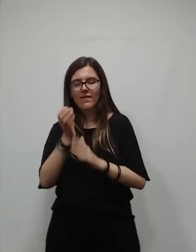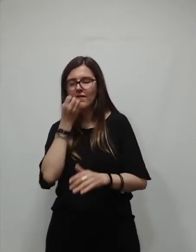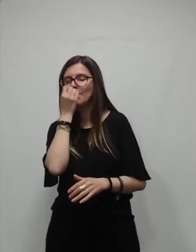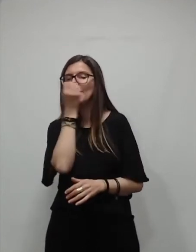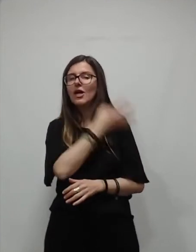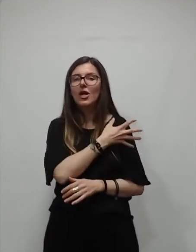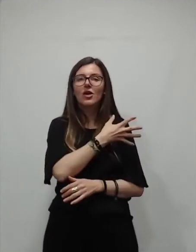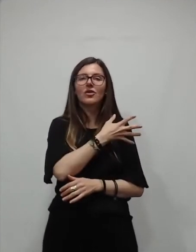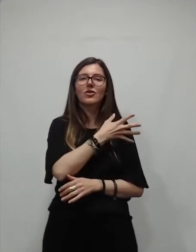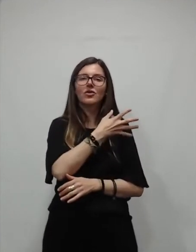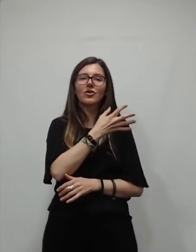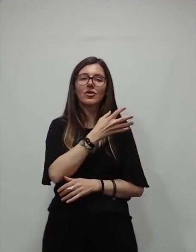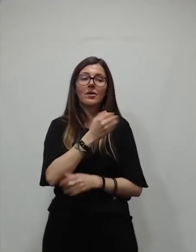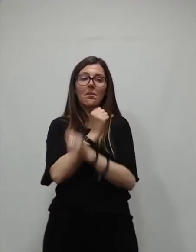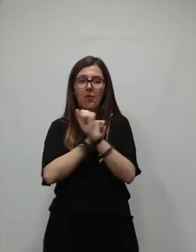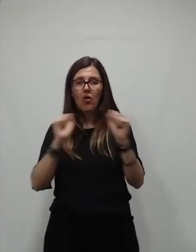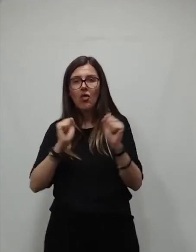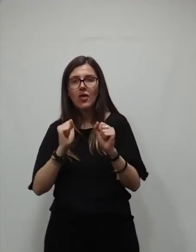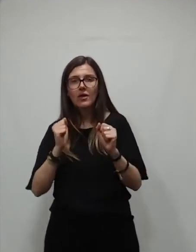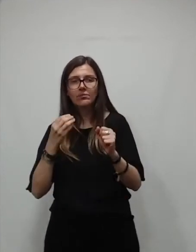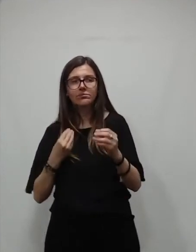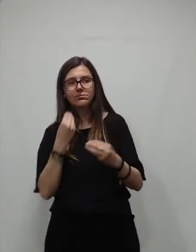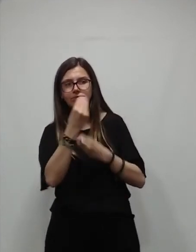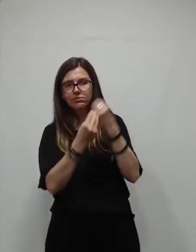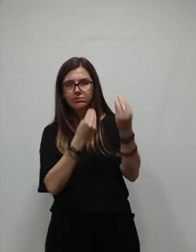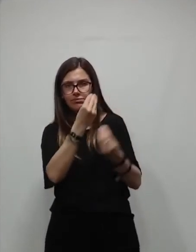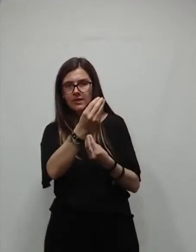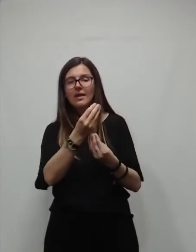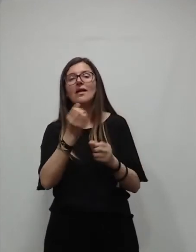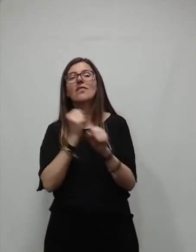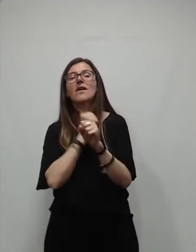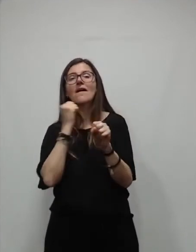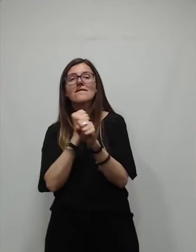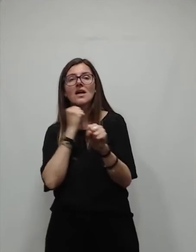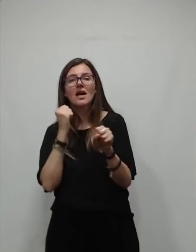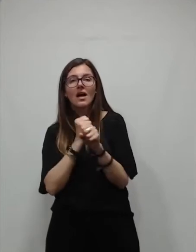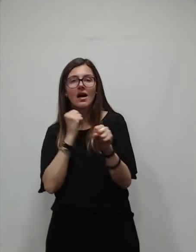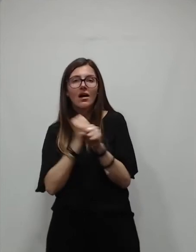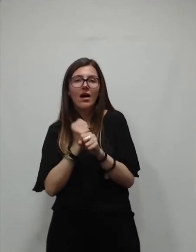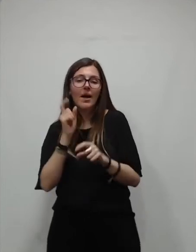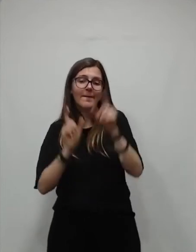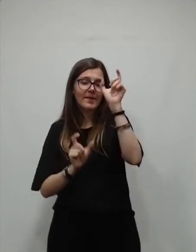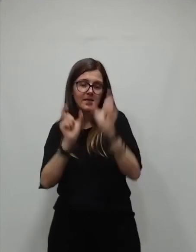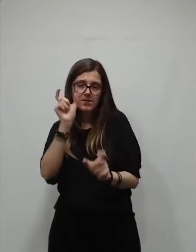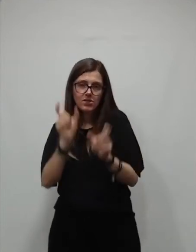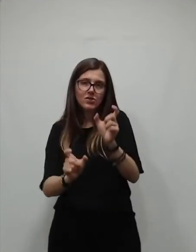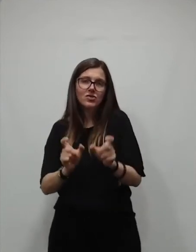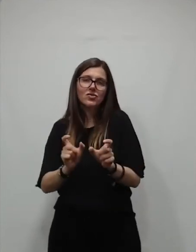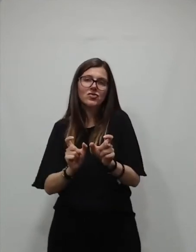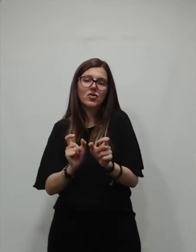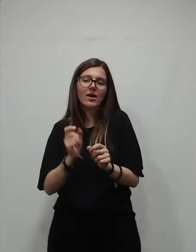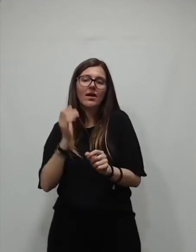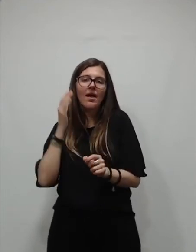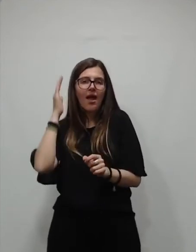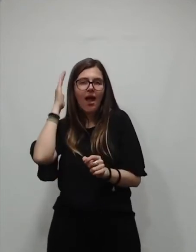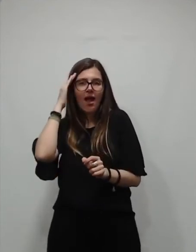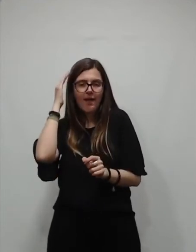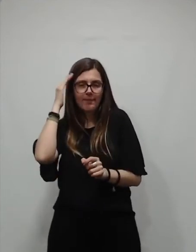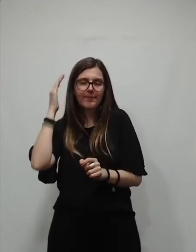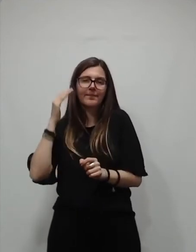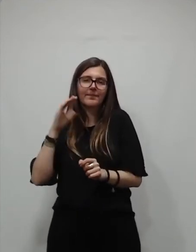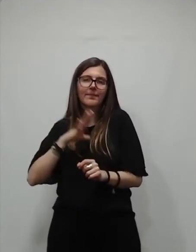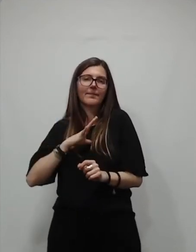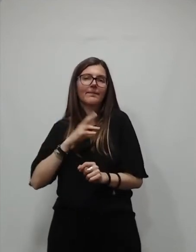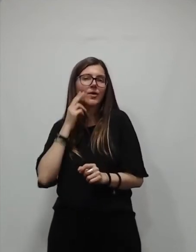y más reinserción social y laboral para quienes sufren de algún trastorno mental persistente. El derecho a